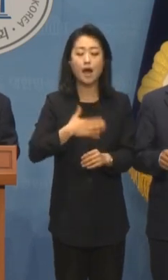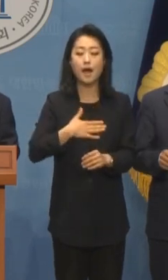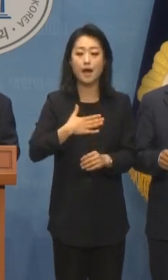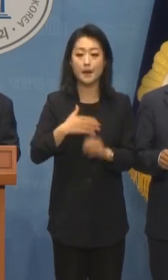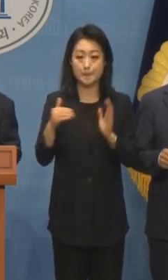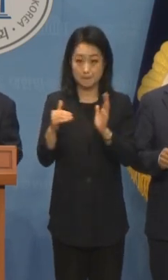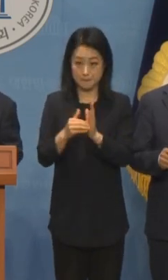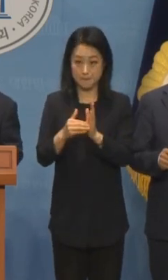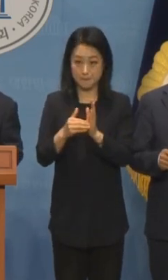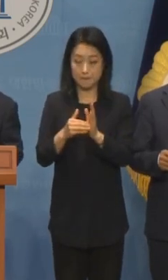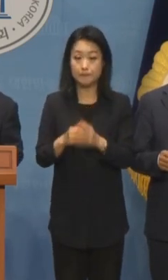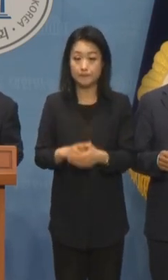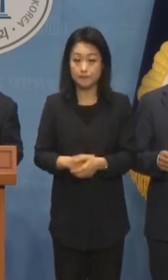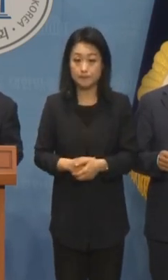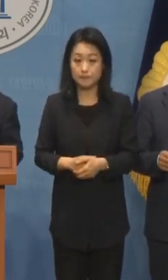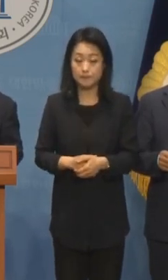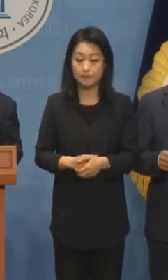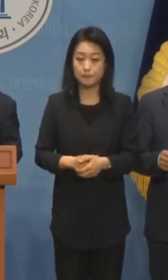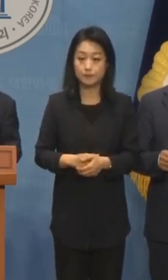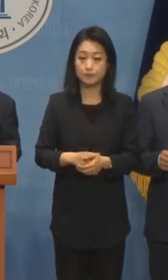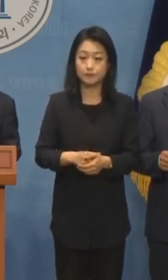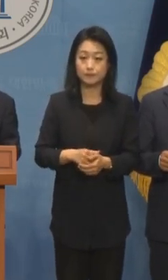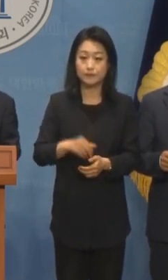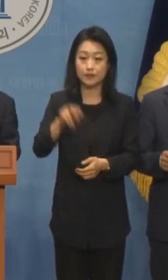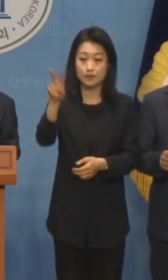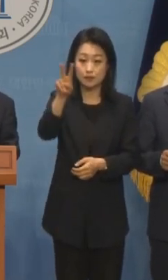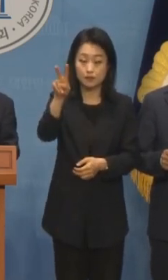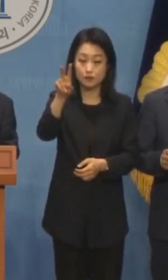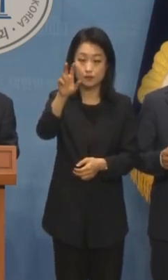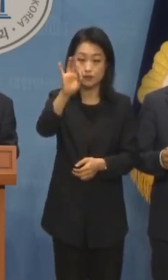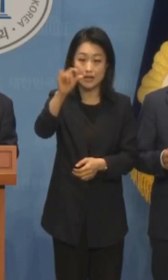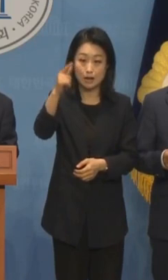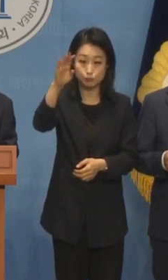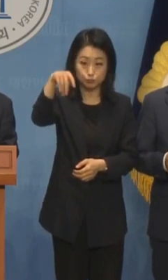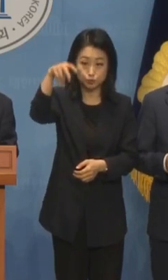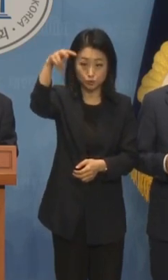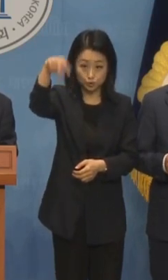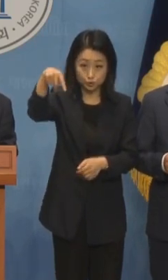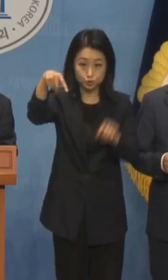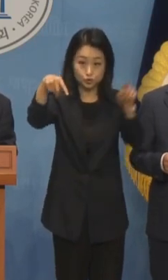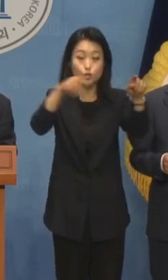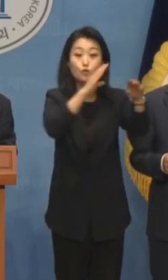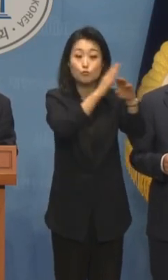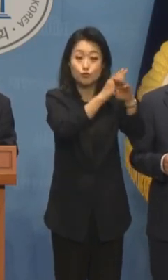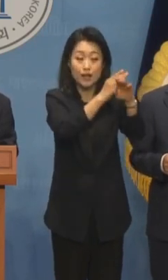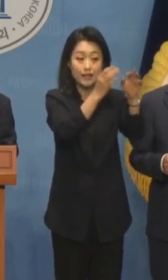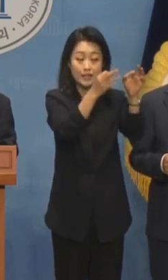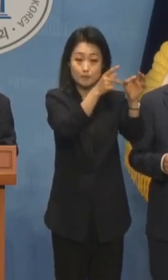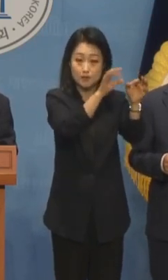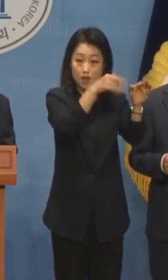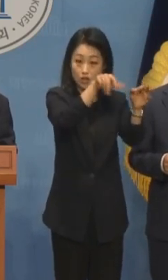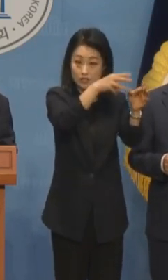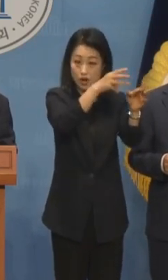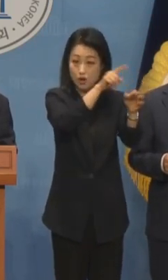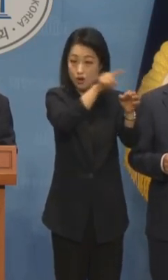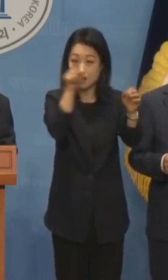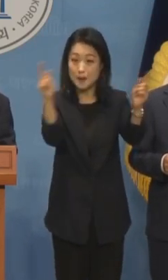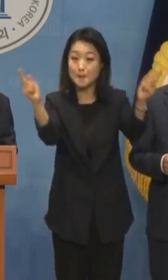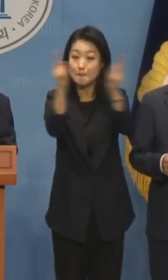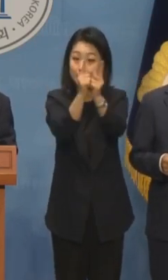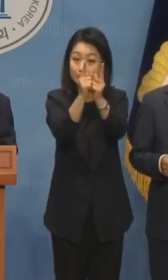그리고 안부수와 김영철이 만나면서 포괄적인 남북 경협 사업을 합의함에 따라